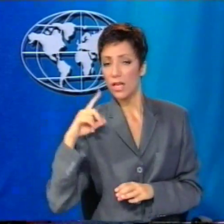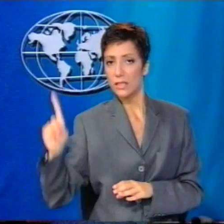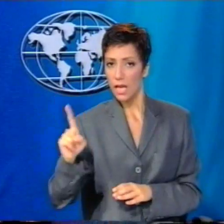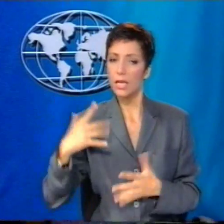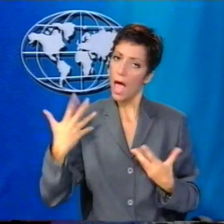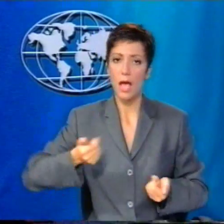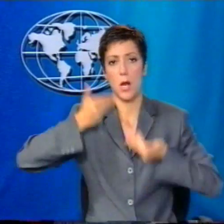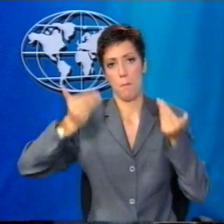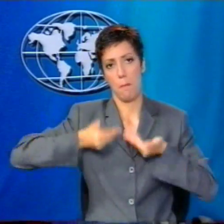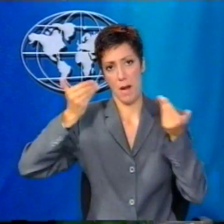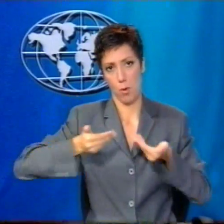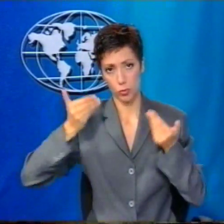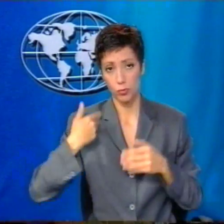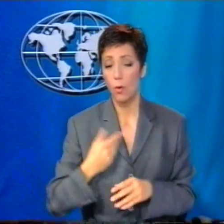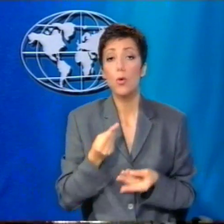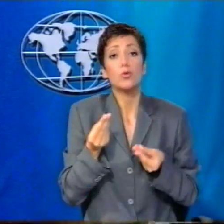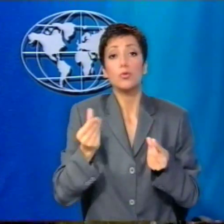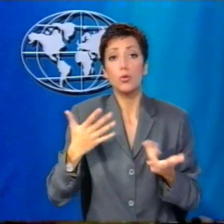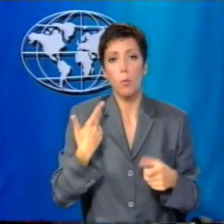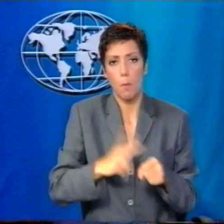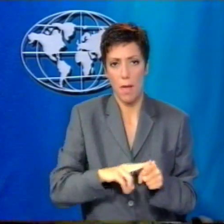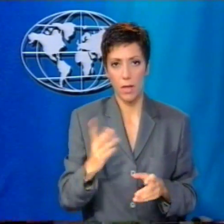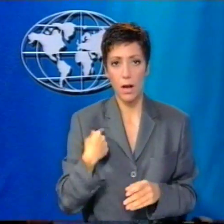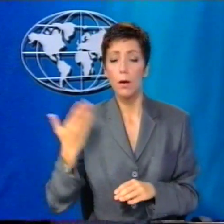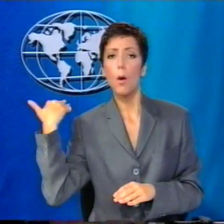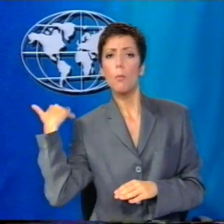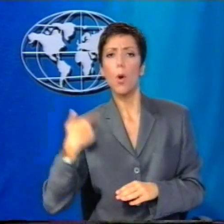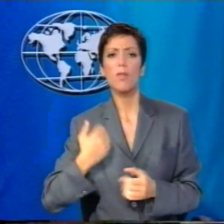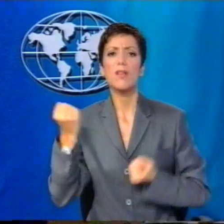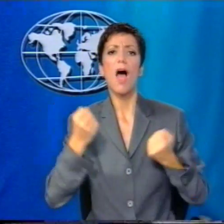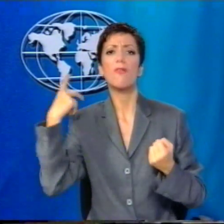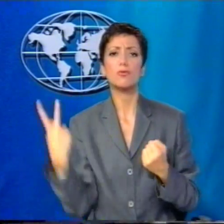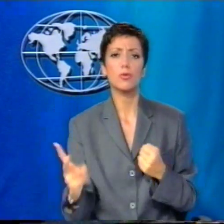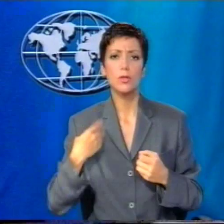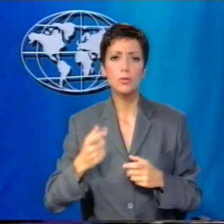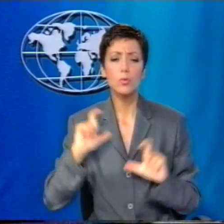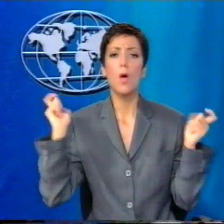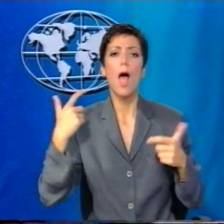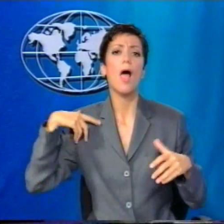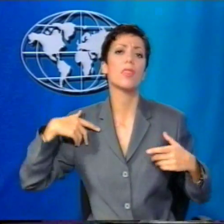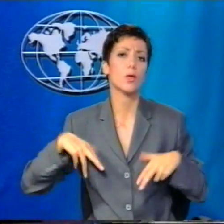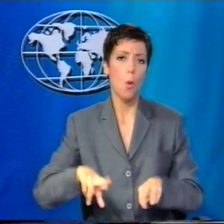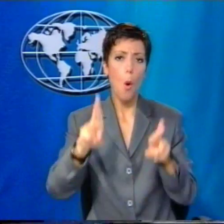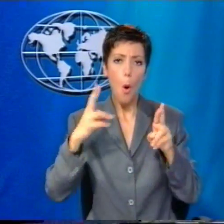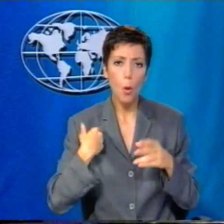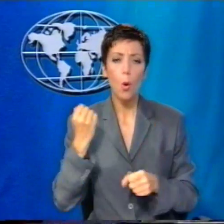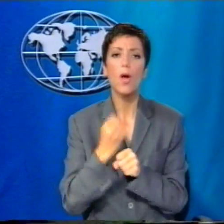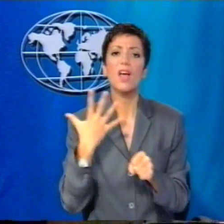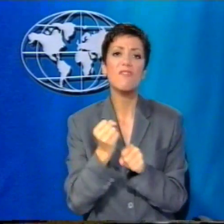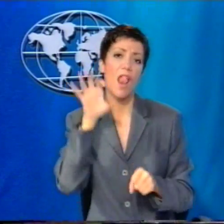όπου εψάλλει η επιμνημόσυνος δέηση για τους 7 στρατιώτες που έχασαν τη ζωή τους την Παρασκευή σε φοβερό τροχαίο δυστύχημα στην Εθνική